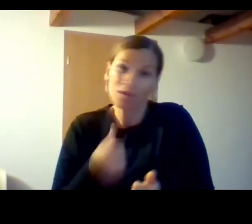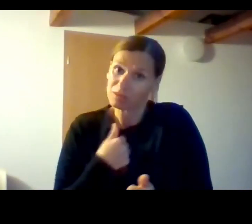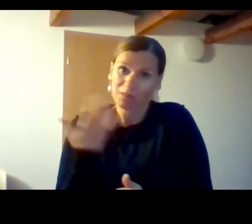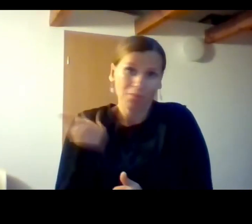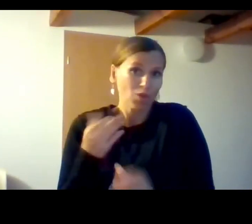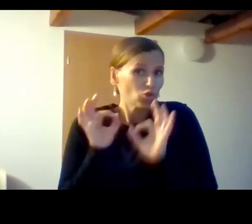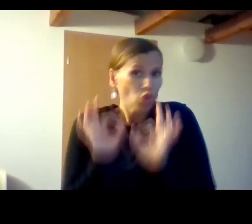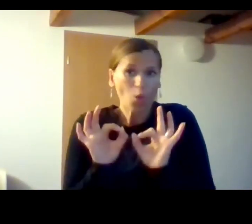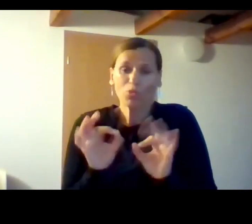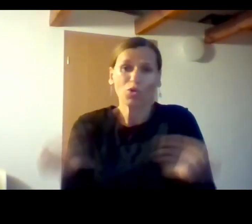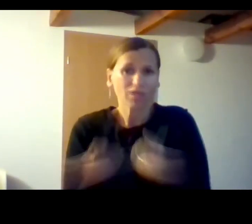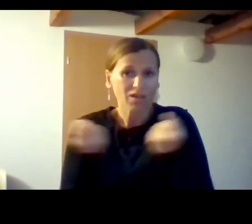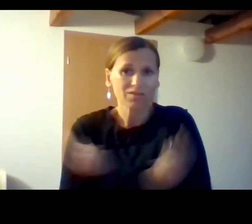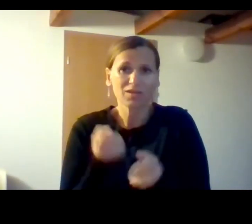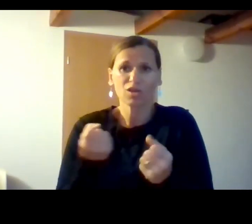vso leto.